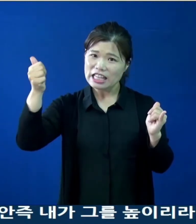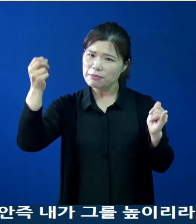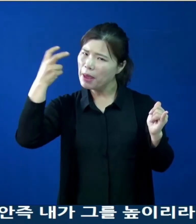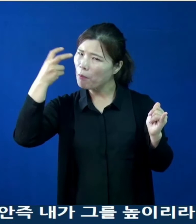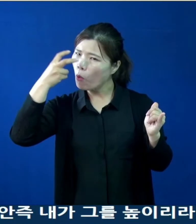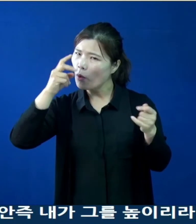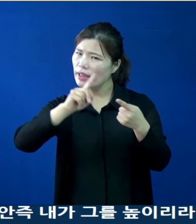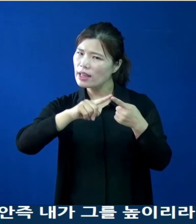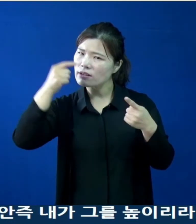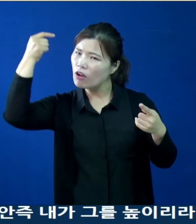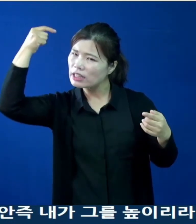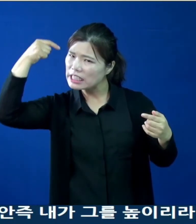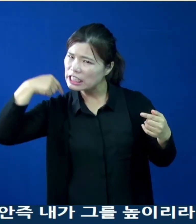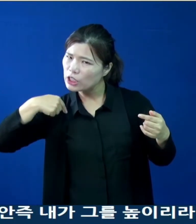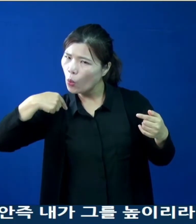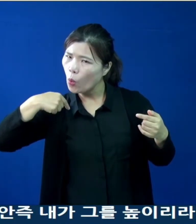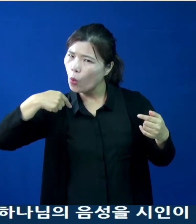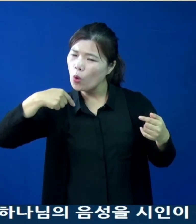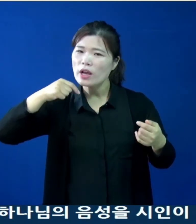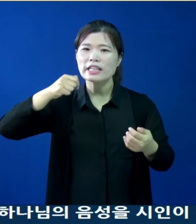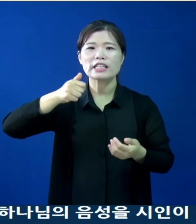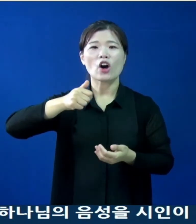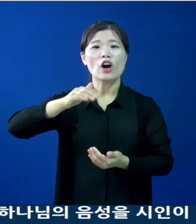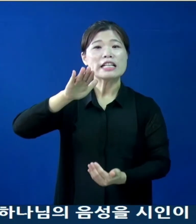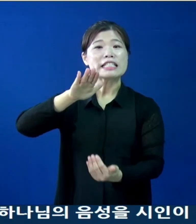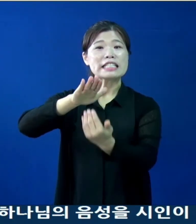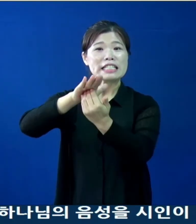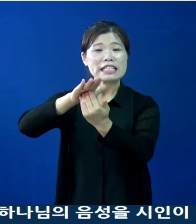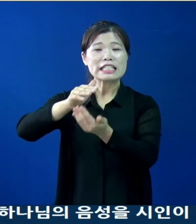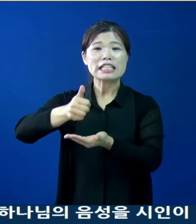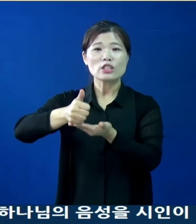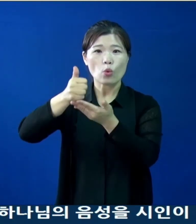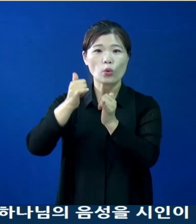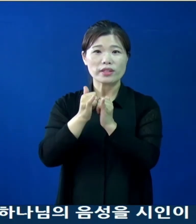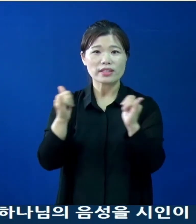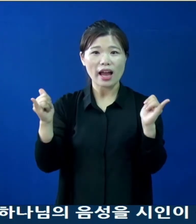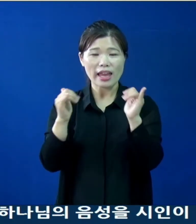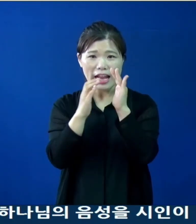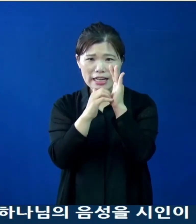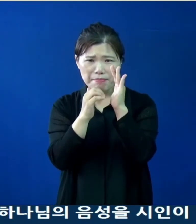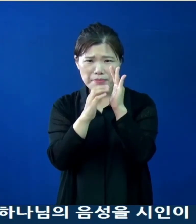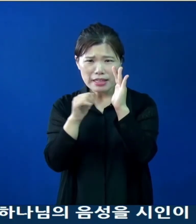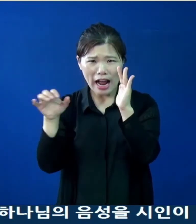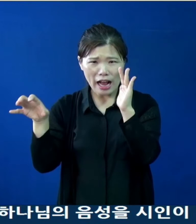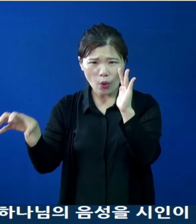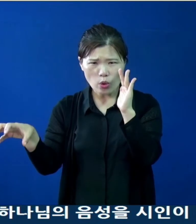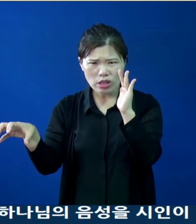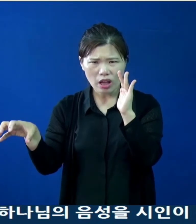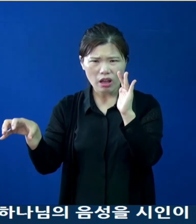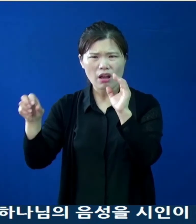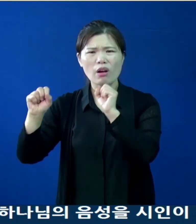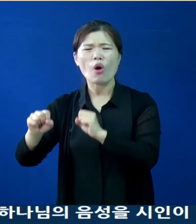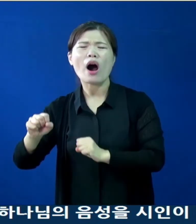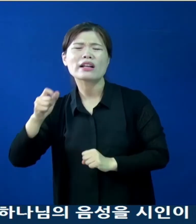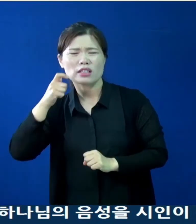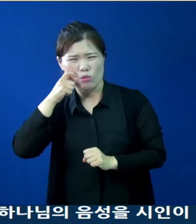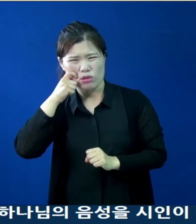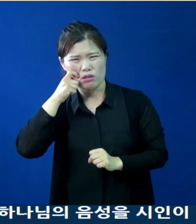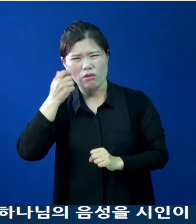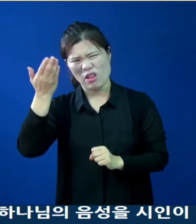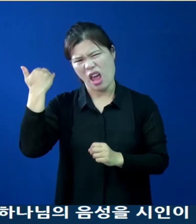느끼며 지존자의 은밀한 곳에 거할 수 없었는데, 전에는